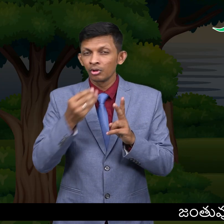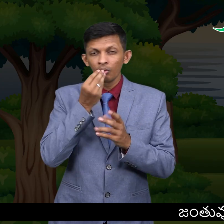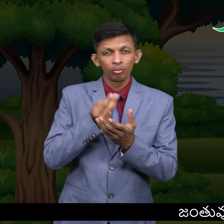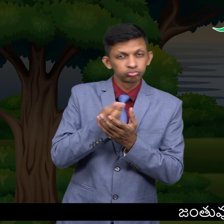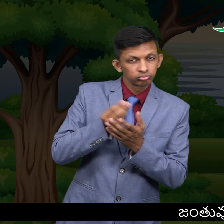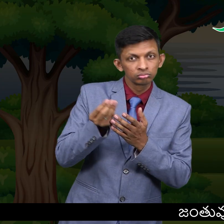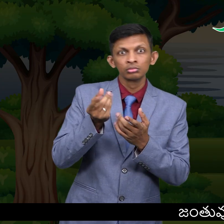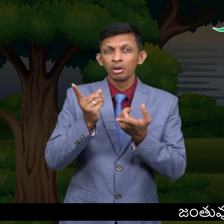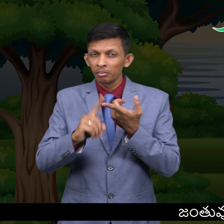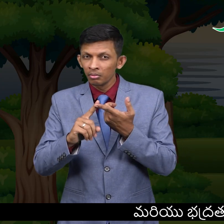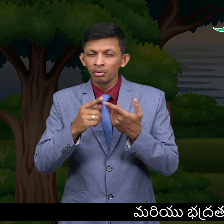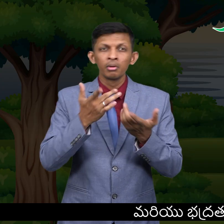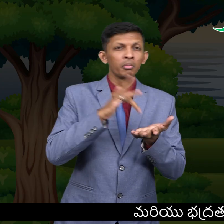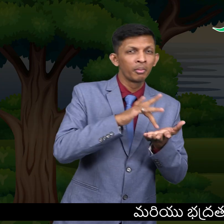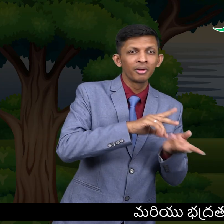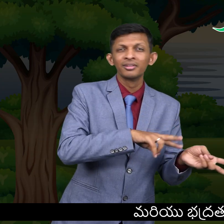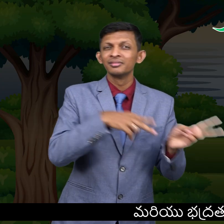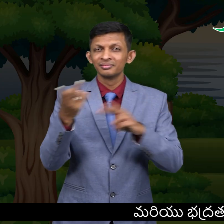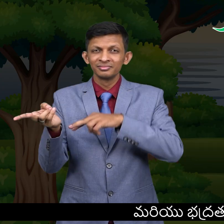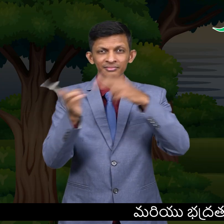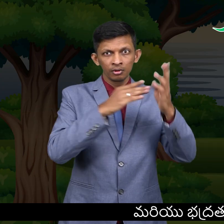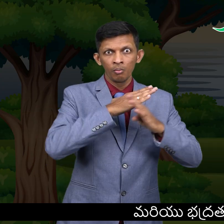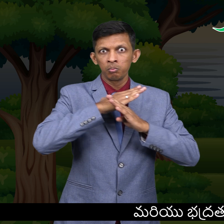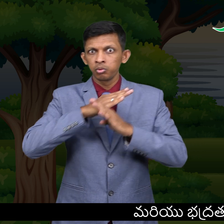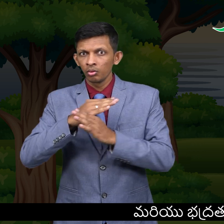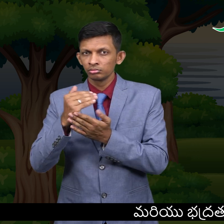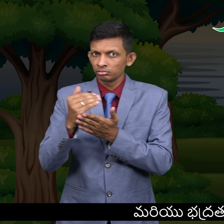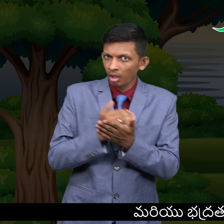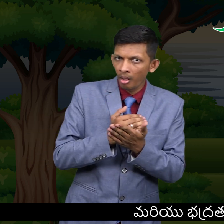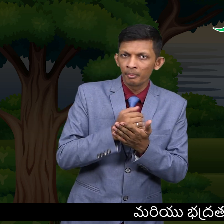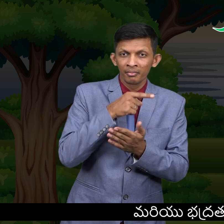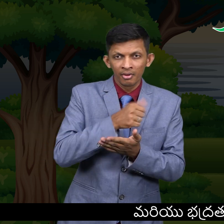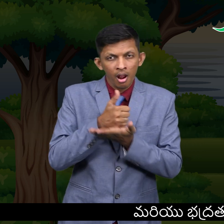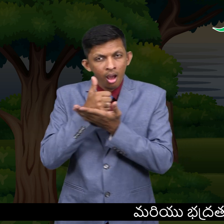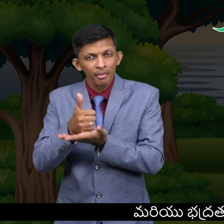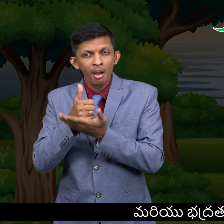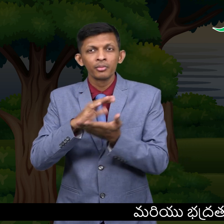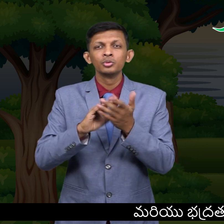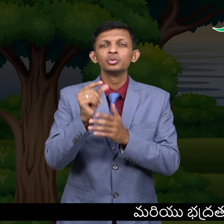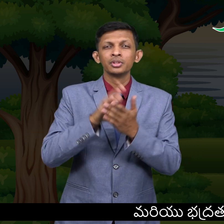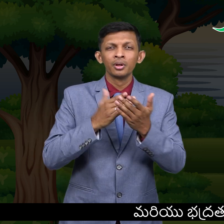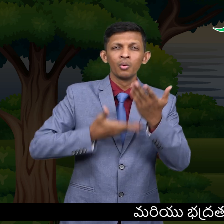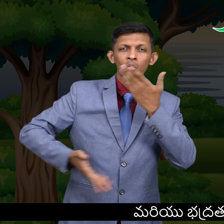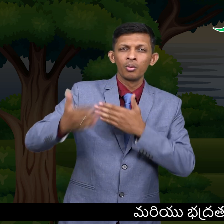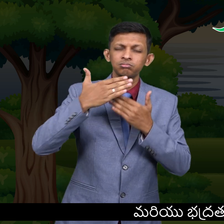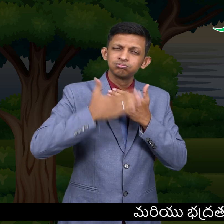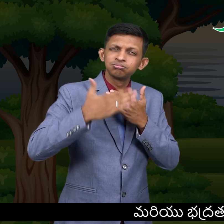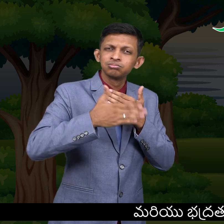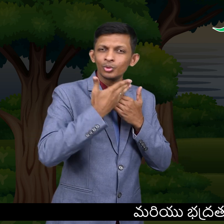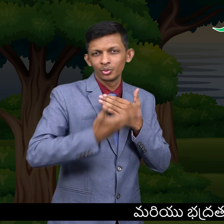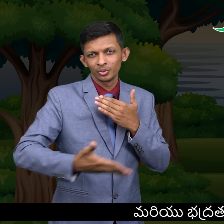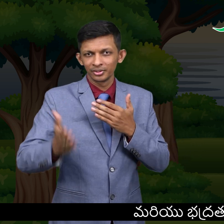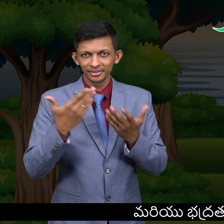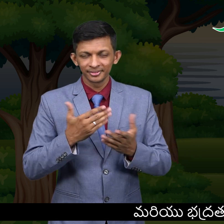జంతువులను ఆహారం, రవాణా మరియు భద్రత కోసం మచ్చిక చేసుకుంటారు. తరతరాలుగా అవి మానవులకు